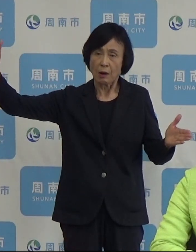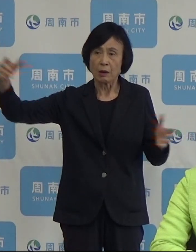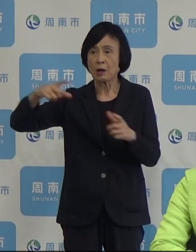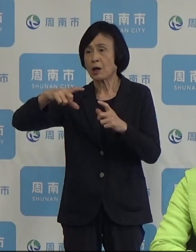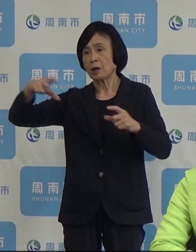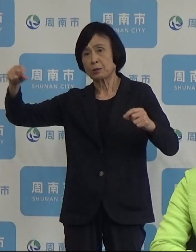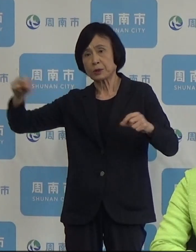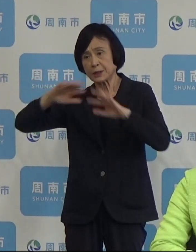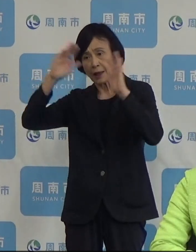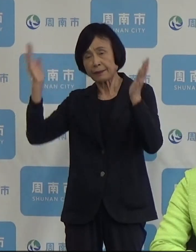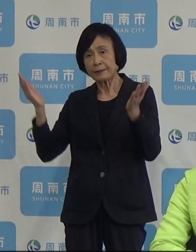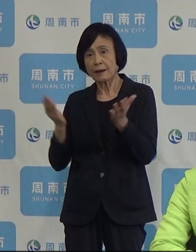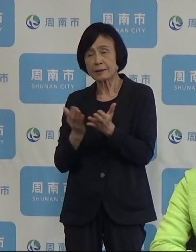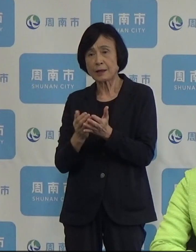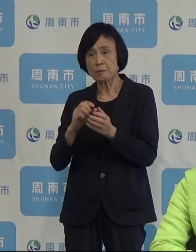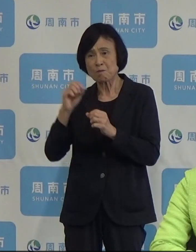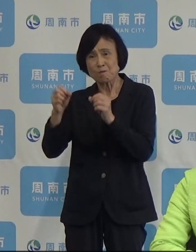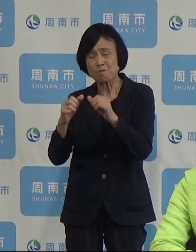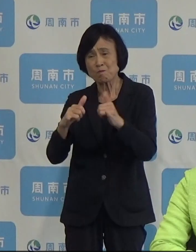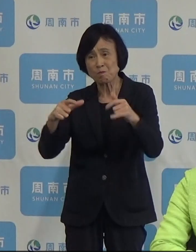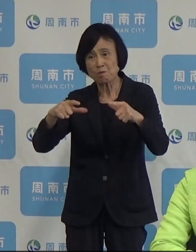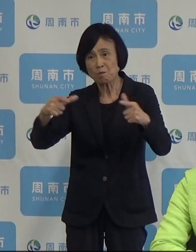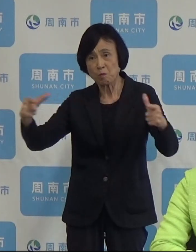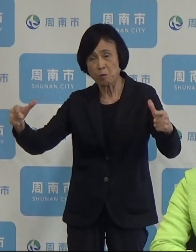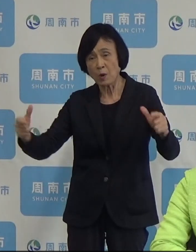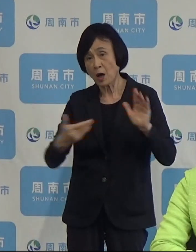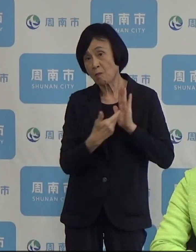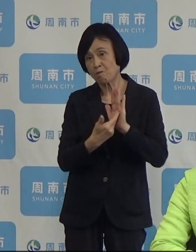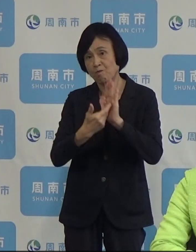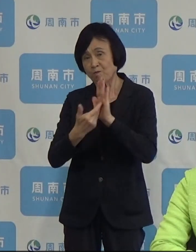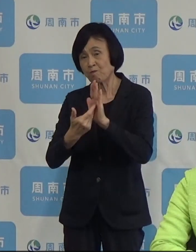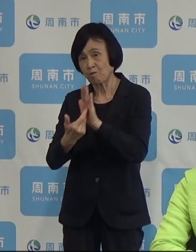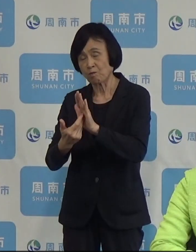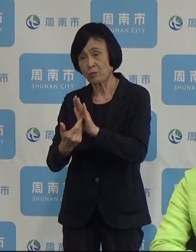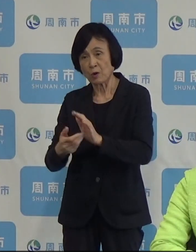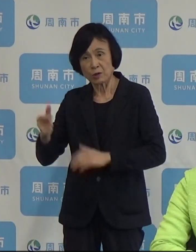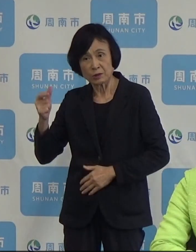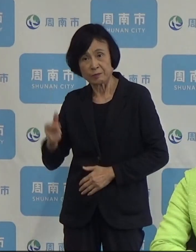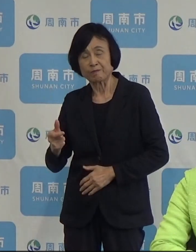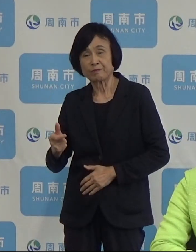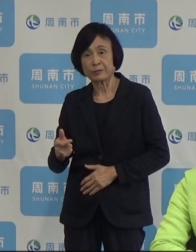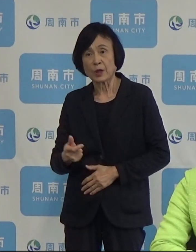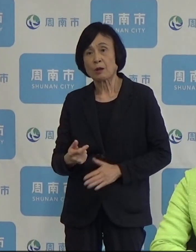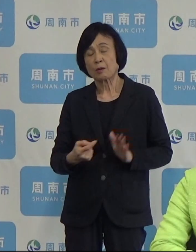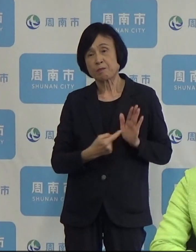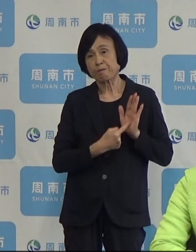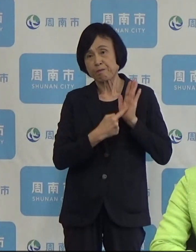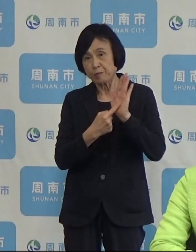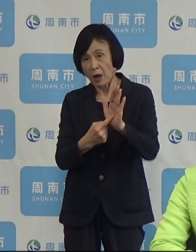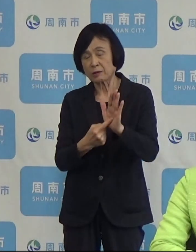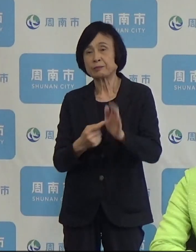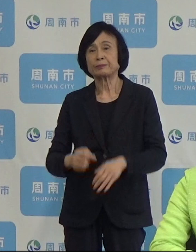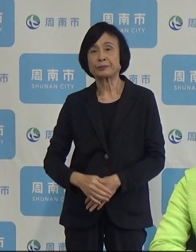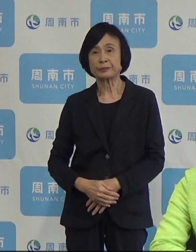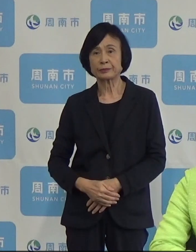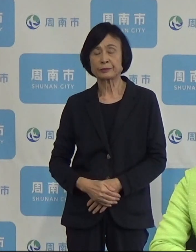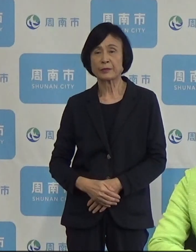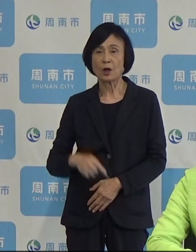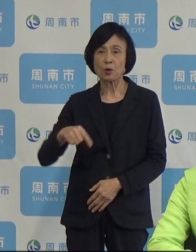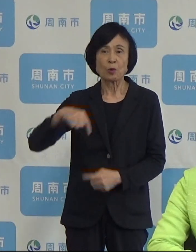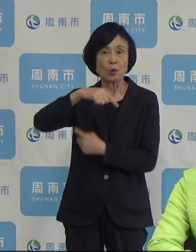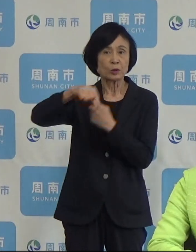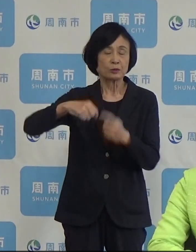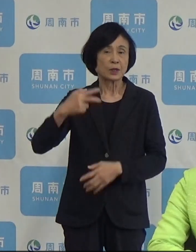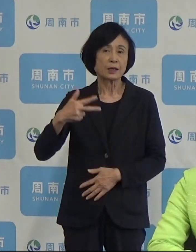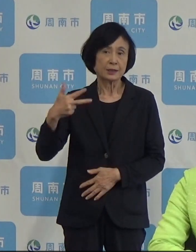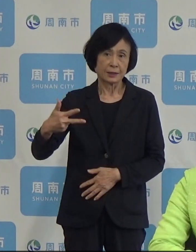て感染拡大防止の徹底強化を図ることとしたところです。本市を含む周